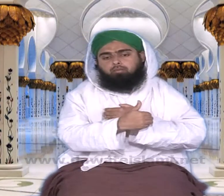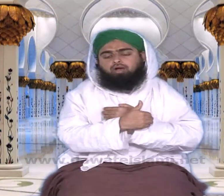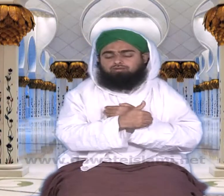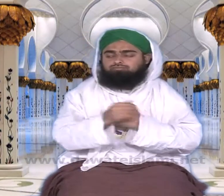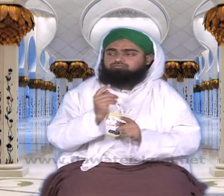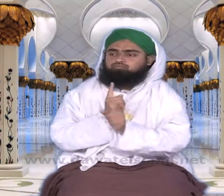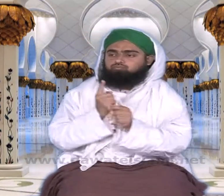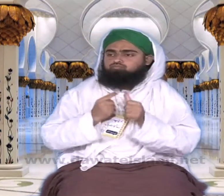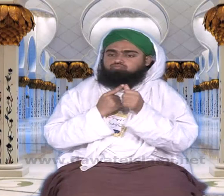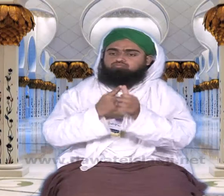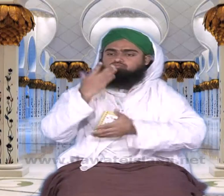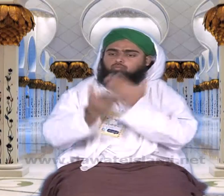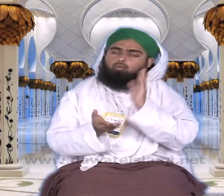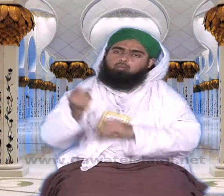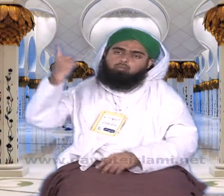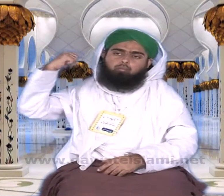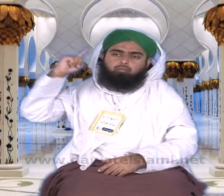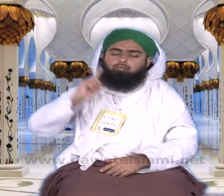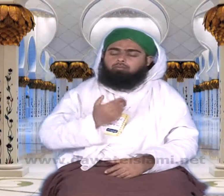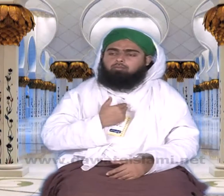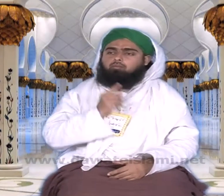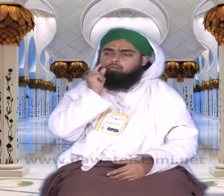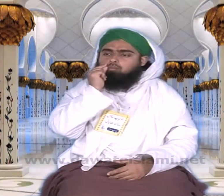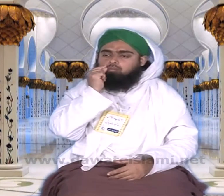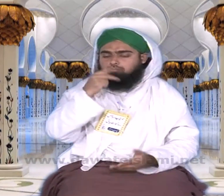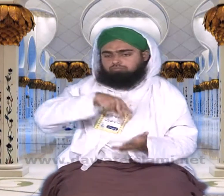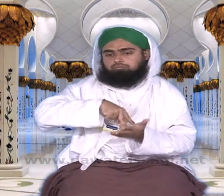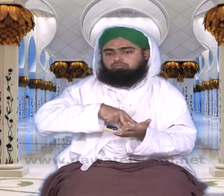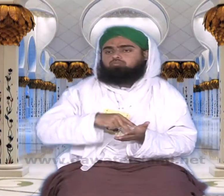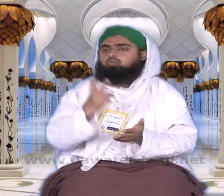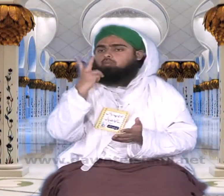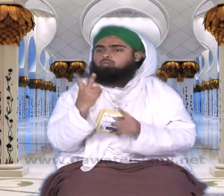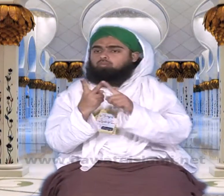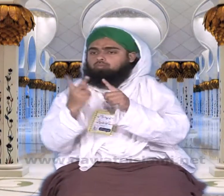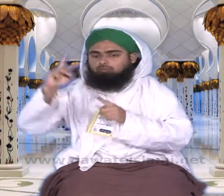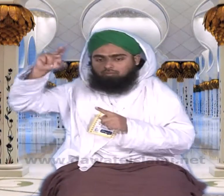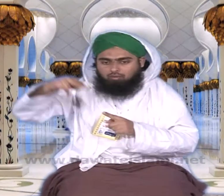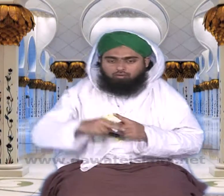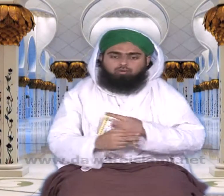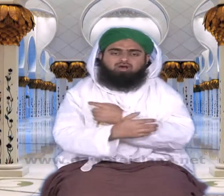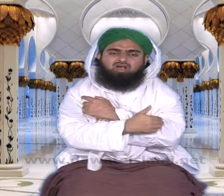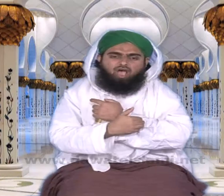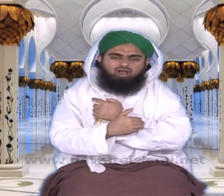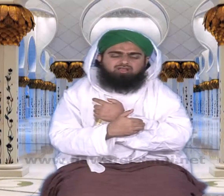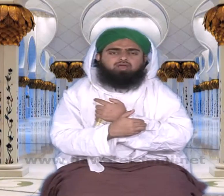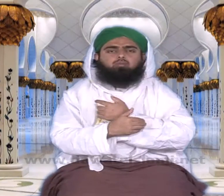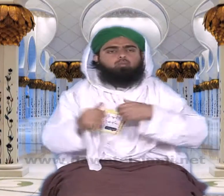ایک بار ایک مظلوم نے مجھ سے پریاد کی تھی میں اس کی مدد کرنے کی طاقت